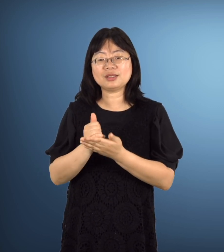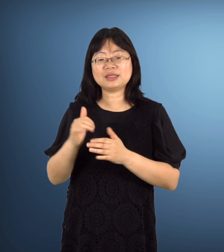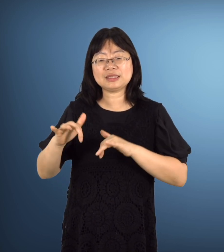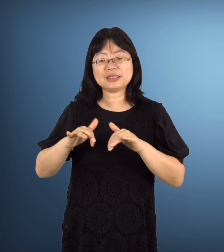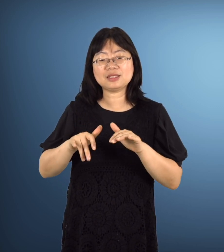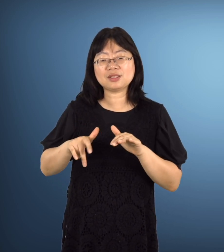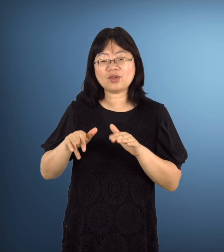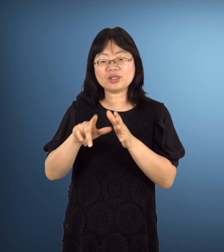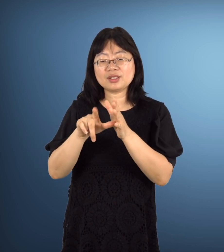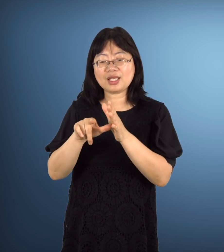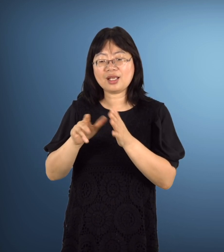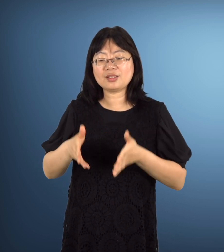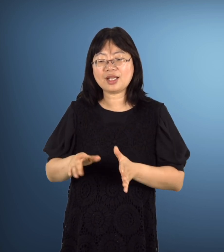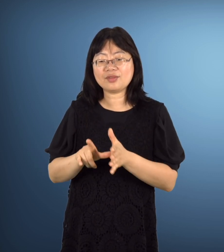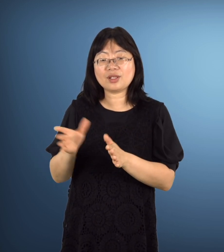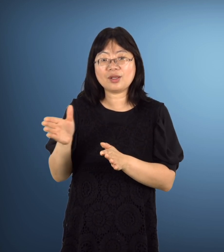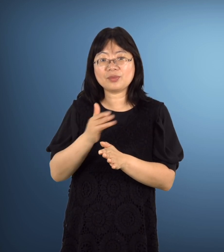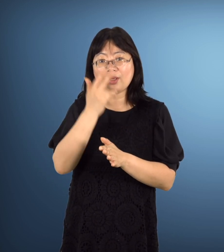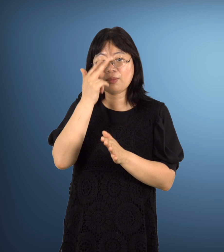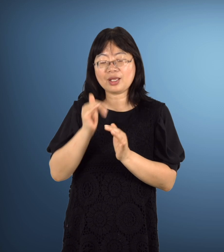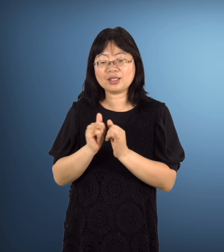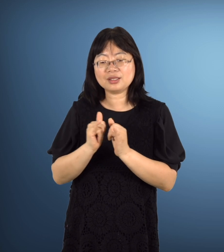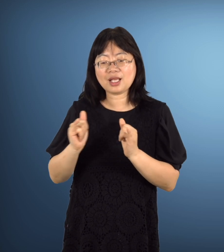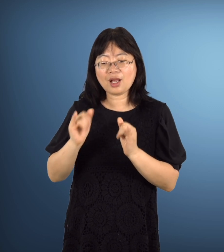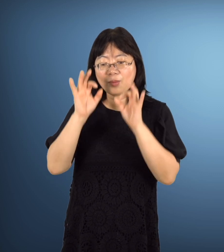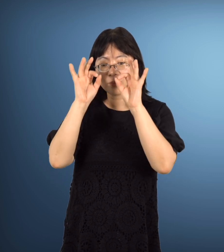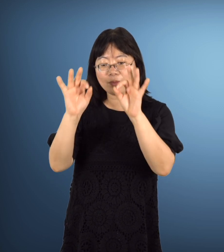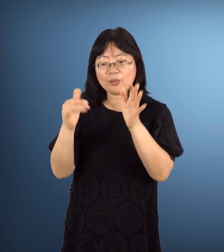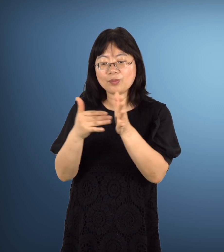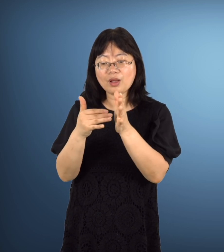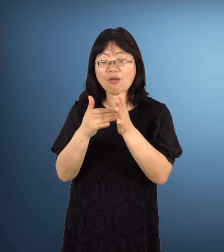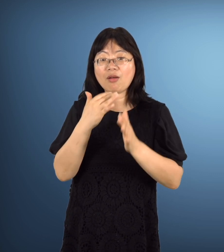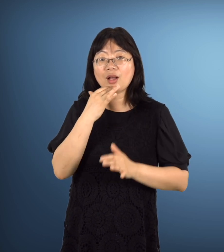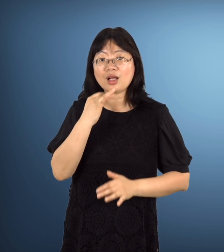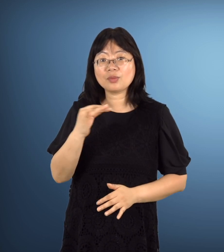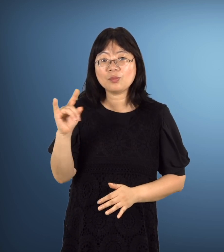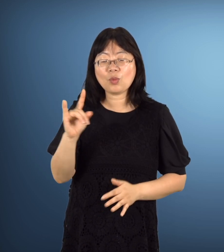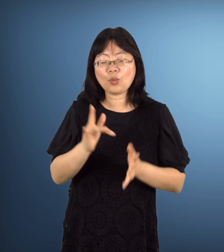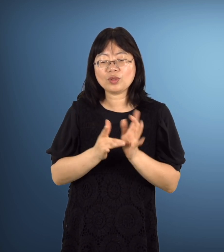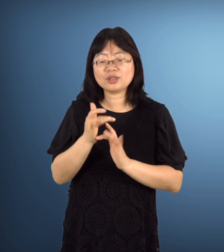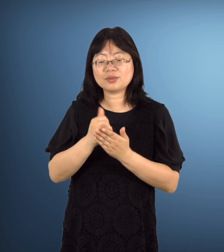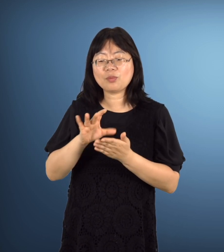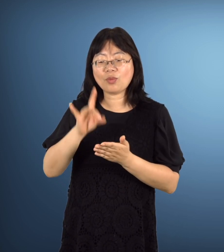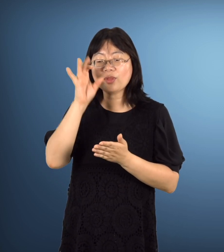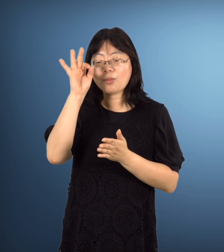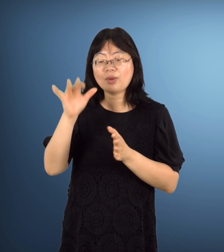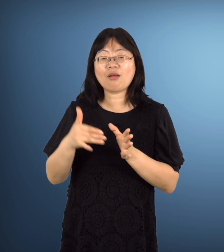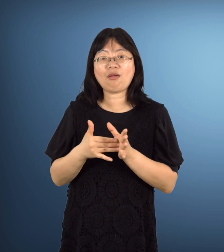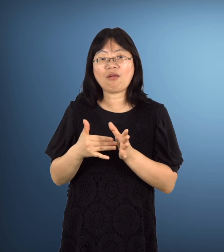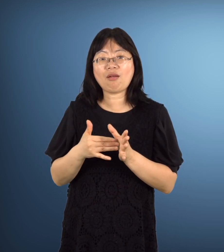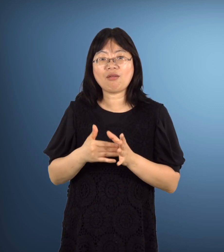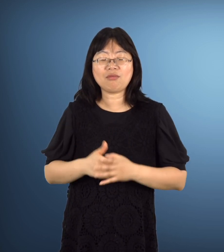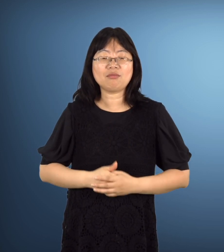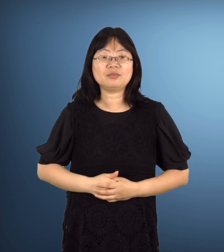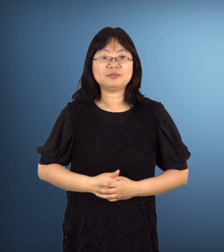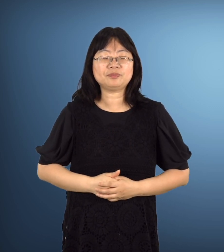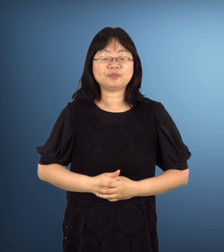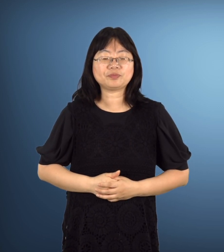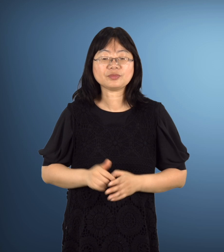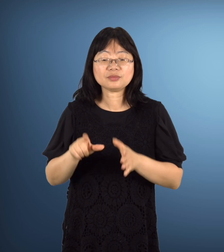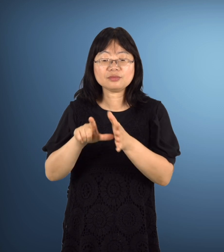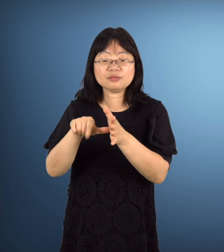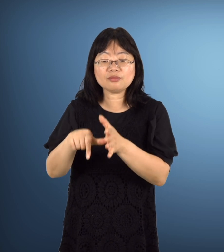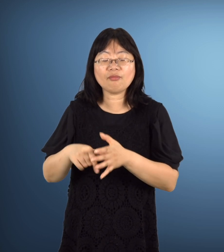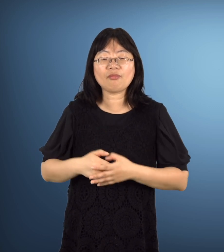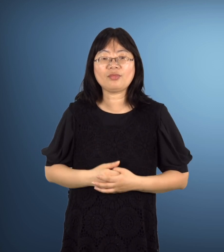가실 때에 날 때부터 맹인된 사람을 보신지라. 당연히 예수님이 먼저 보셨겠죠. 자,